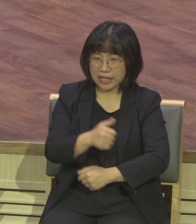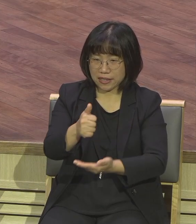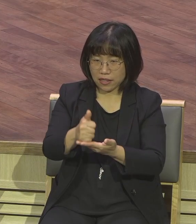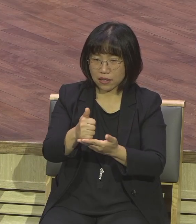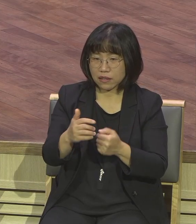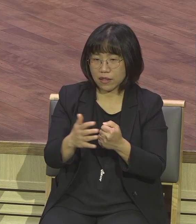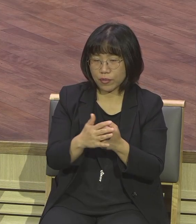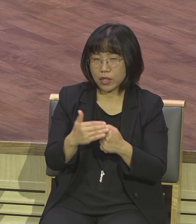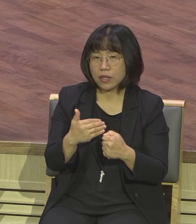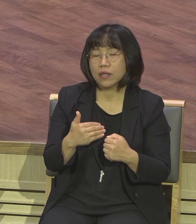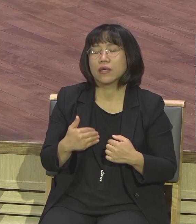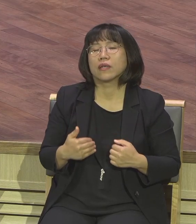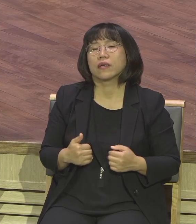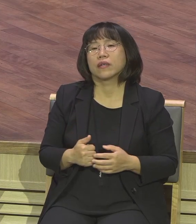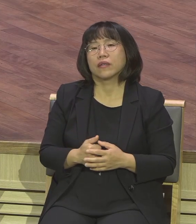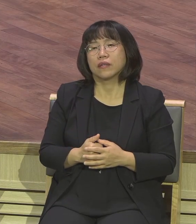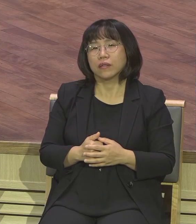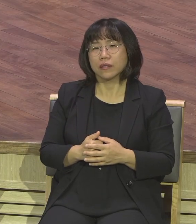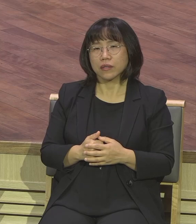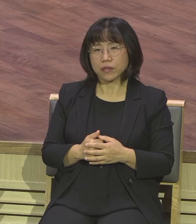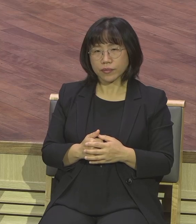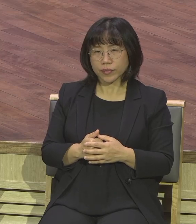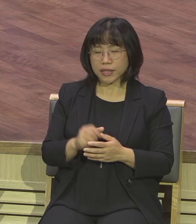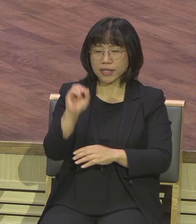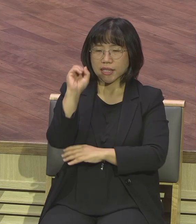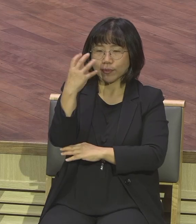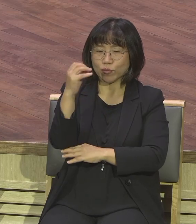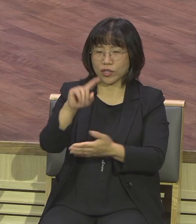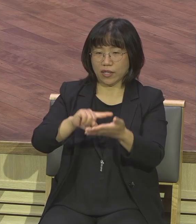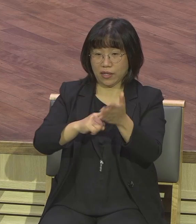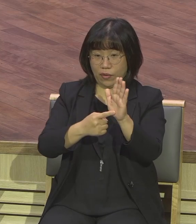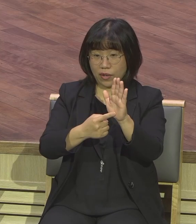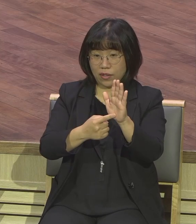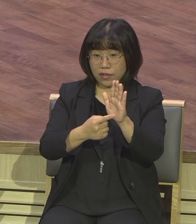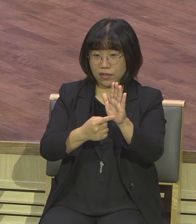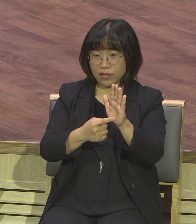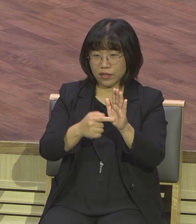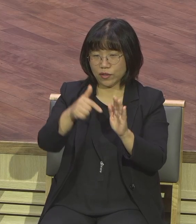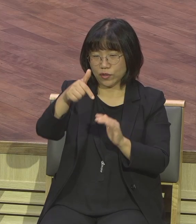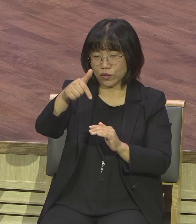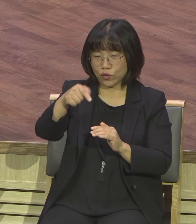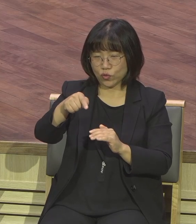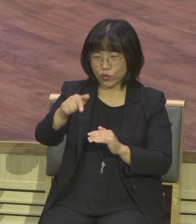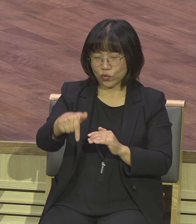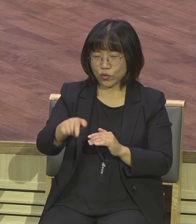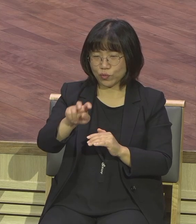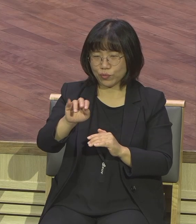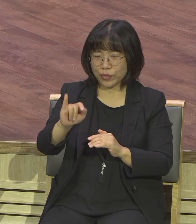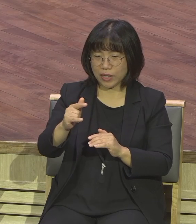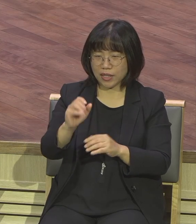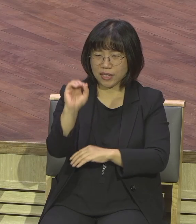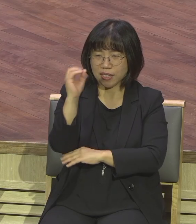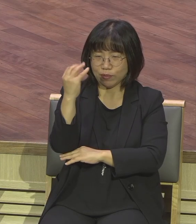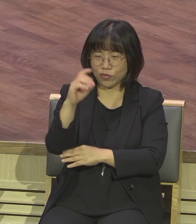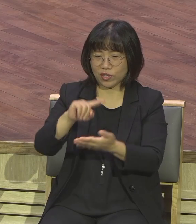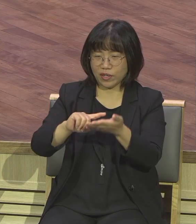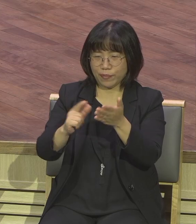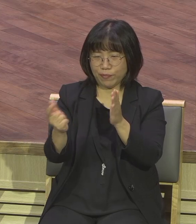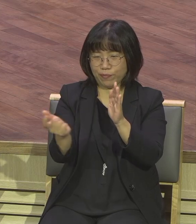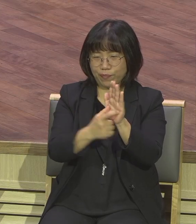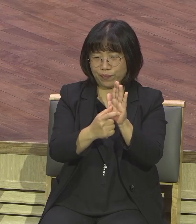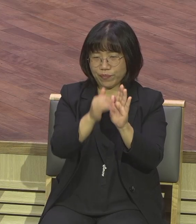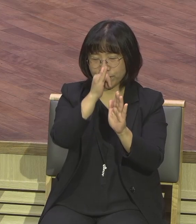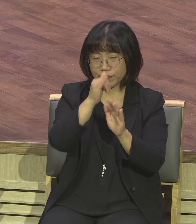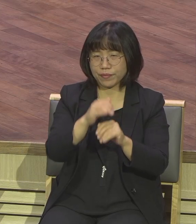국민일보 크게 났어요. 그거 났으니까 한번 보세요. 그저 국민일보 났습니다. 국내 다문화 복지